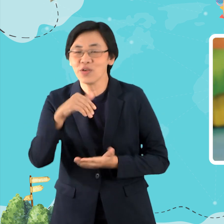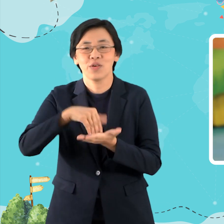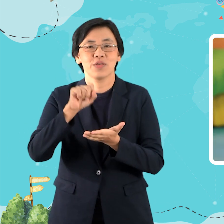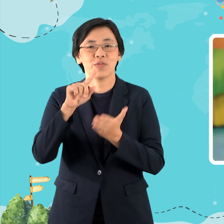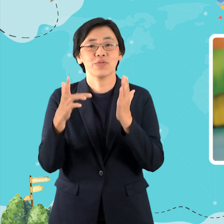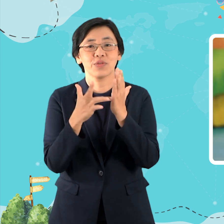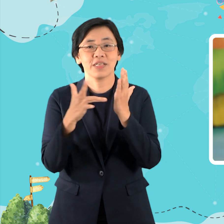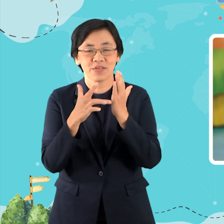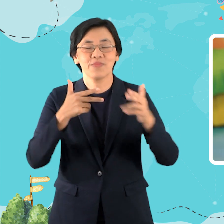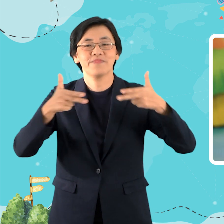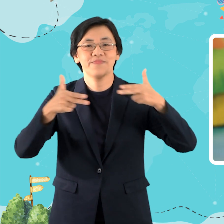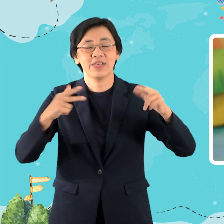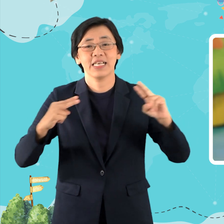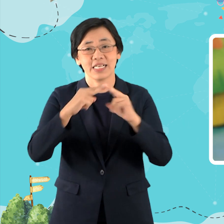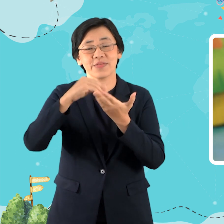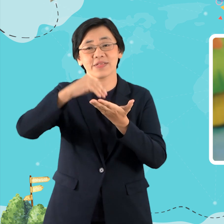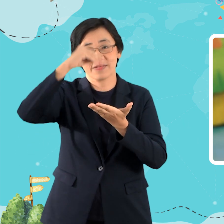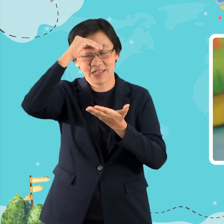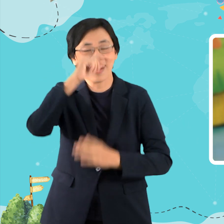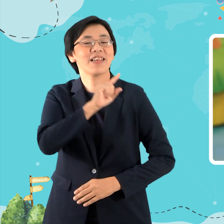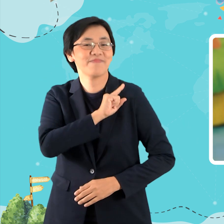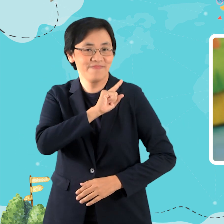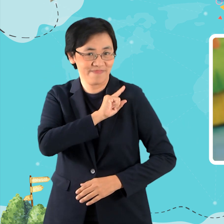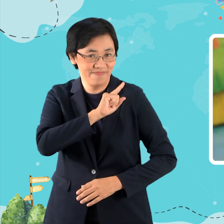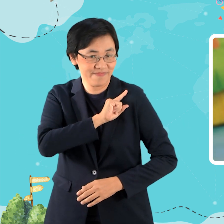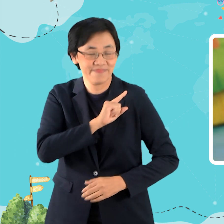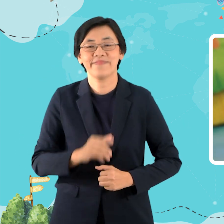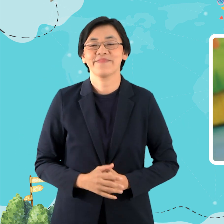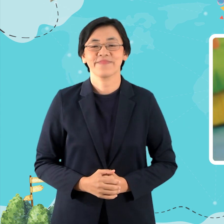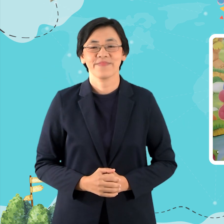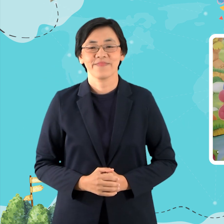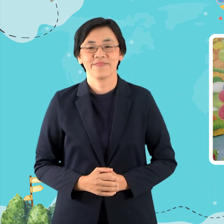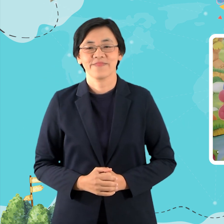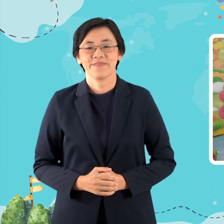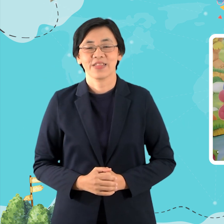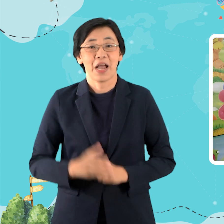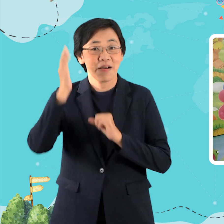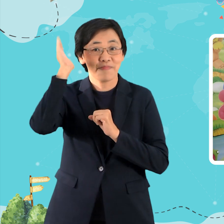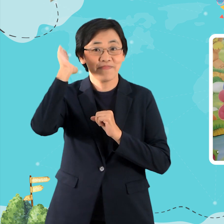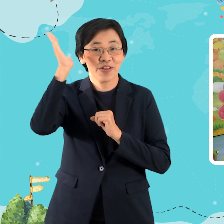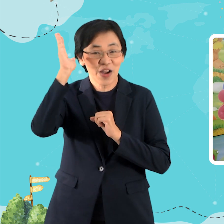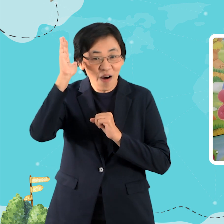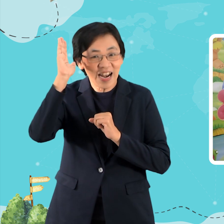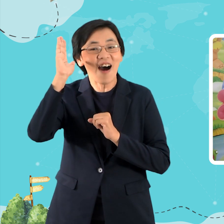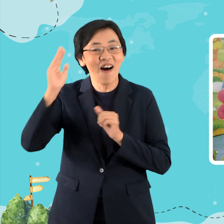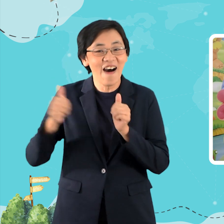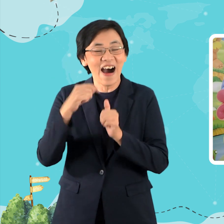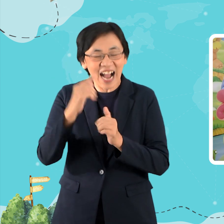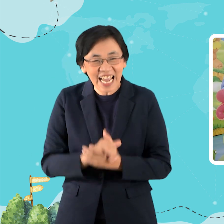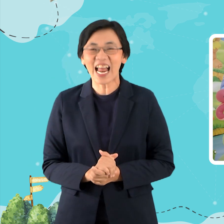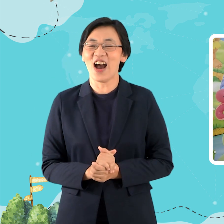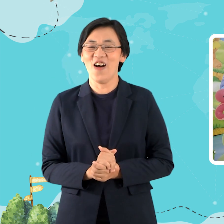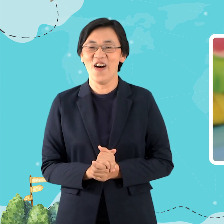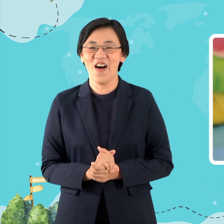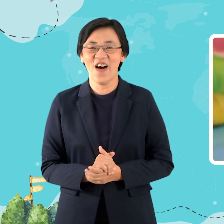คโนโลยีทางการศึกษากระทรวงศึกษาธิการเช่นเคยนะจ๊ะ แล้วก็พิธีกรคู่ของพี่ต้นวันนี้ก็คือพี่น้อง